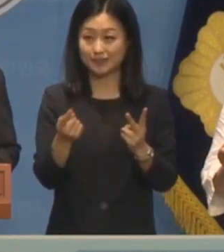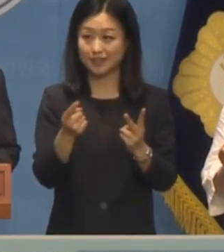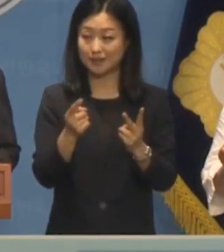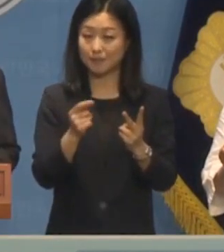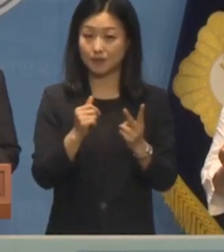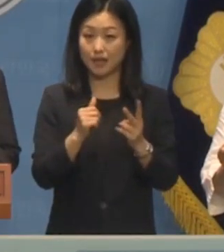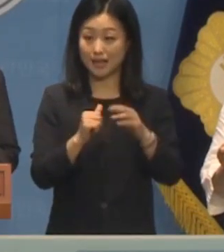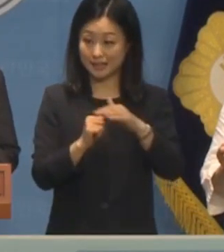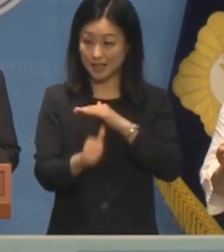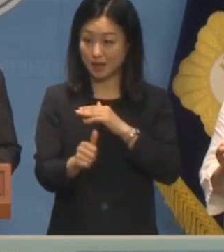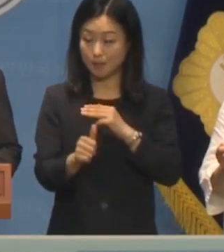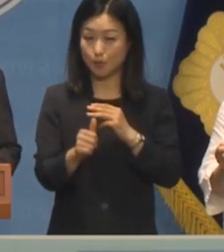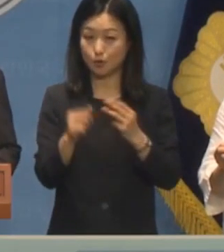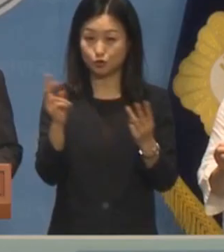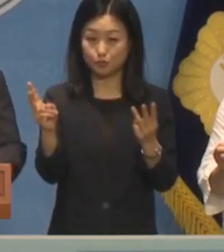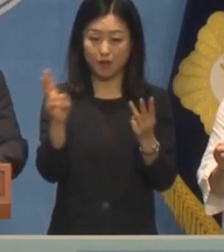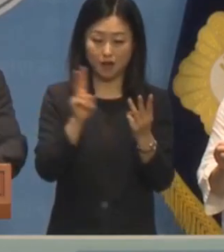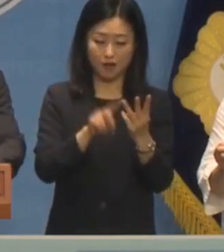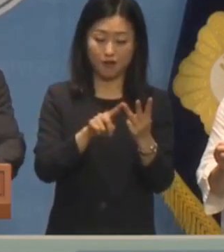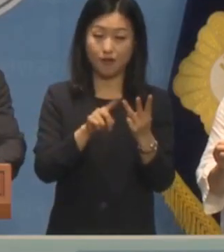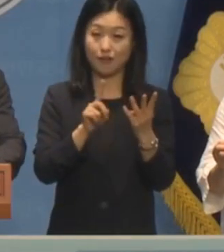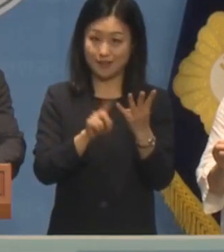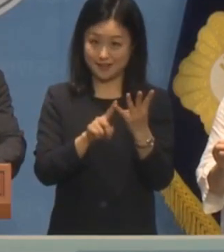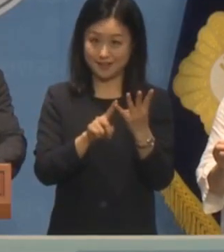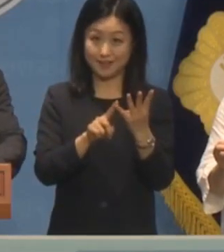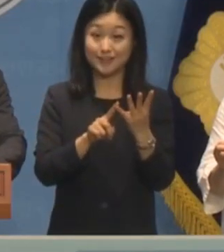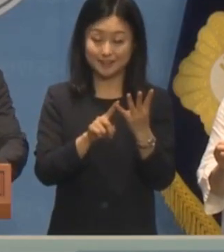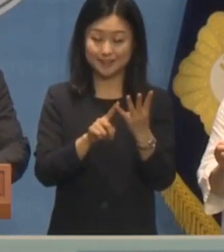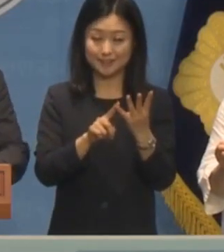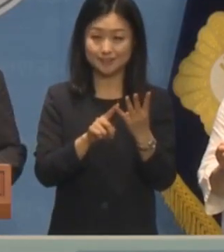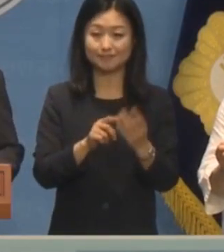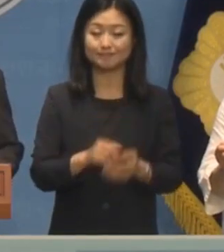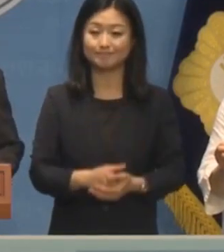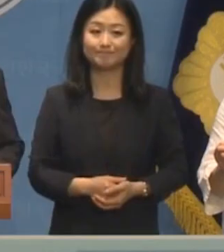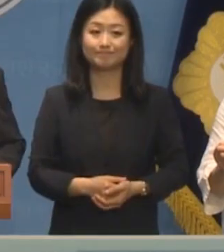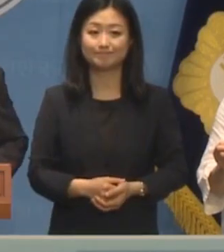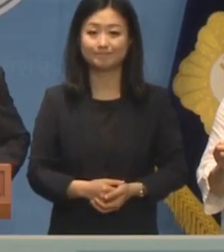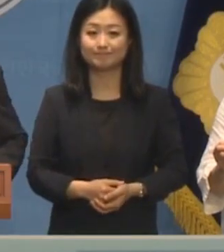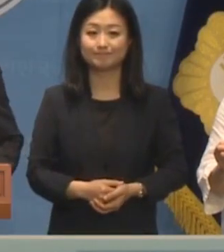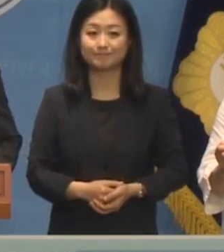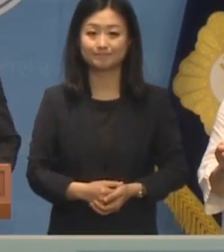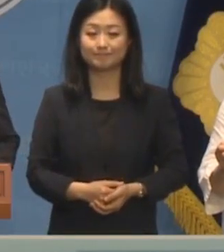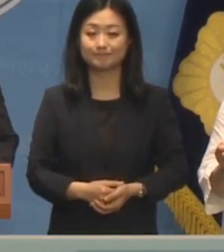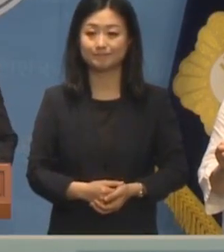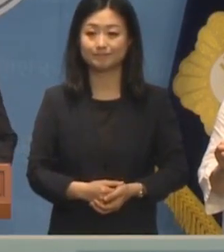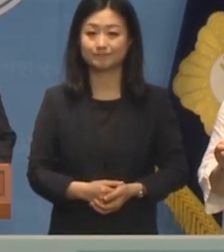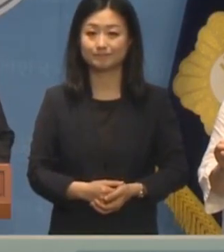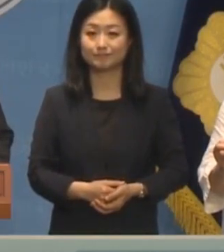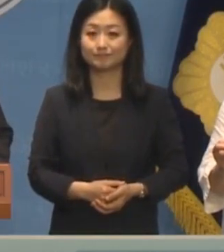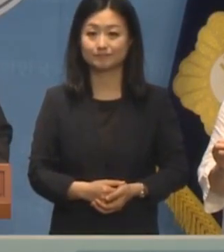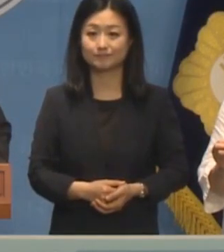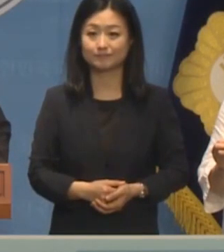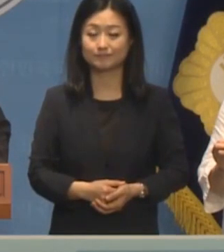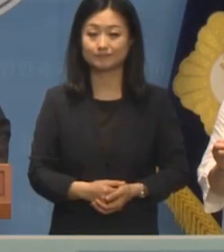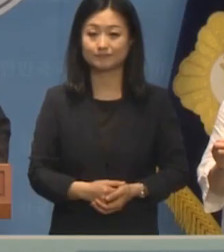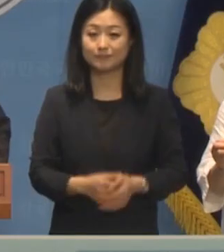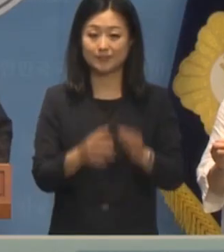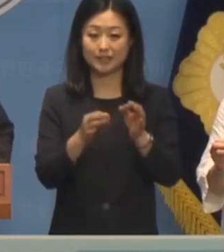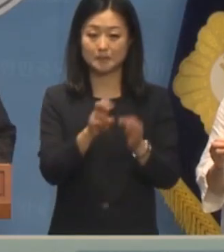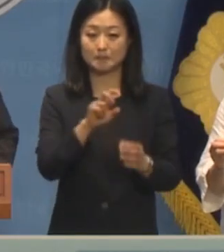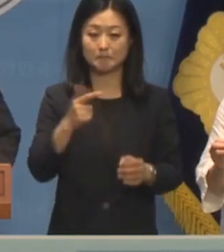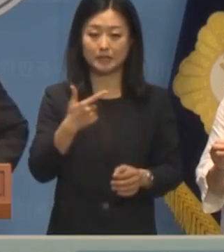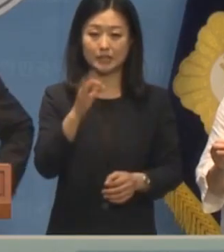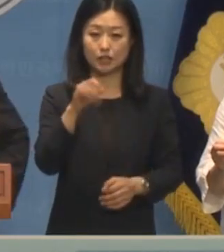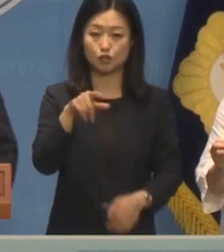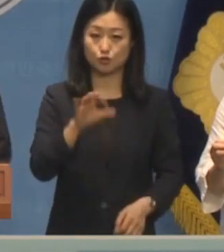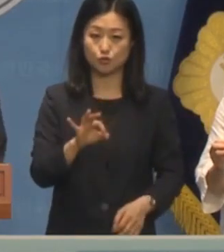대표님, 윤경애 대표님의 기자회견 낭독 순으로 이어지도록 하겠습니다. 김민웅 대표님의 취지